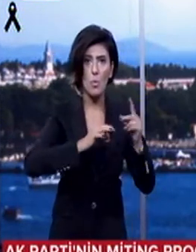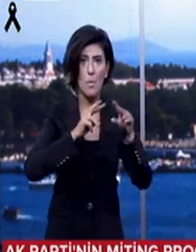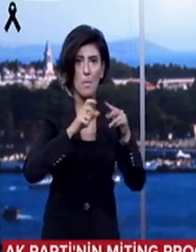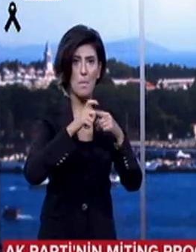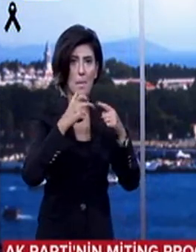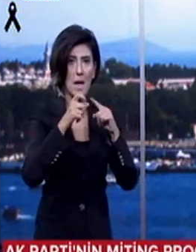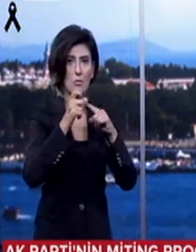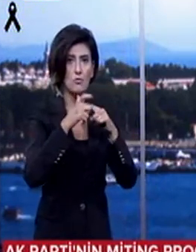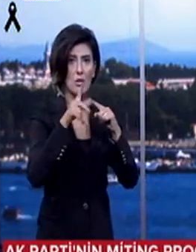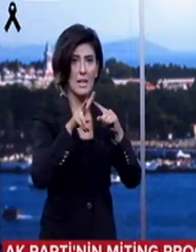Çelik yaptı.